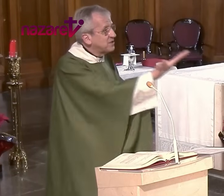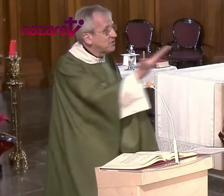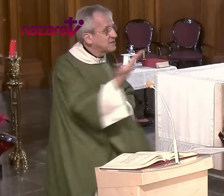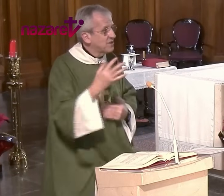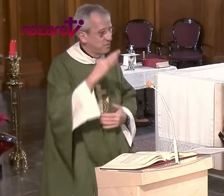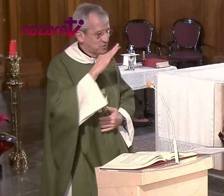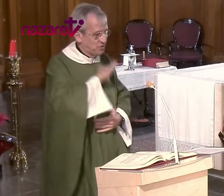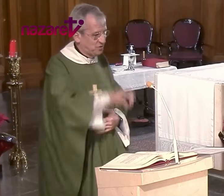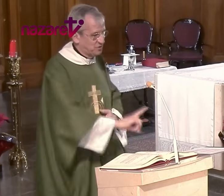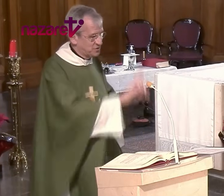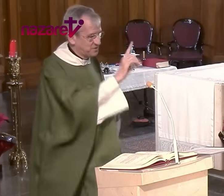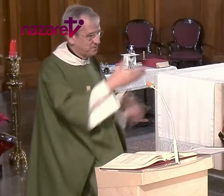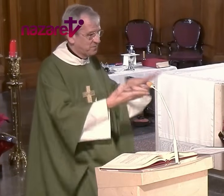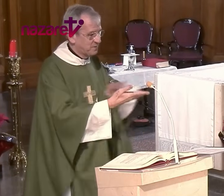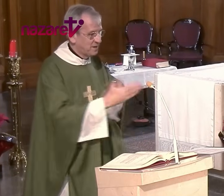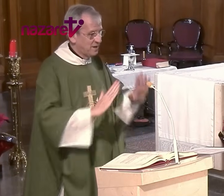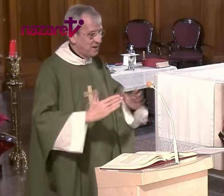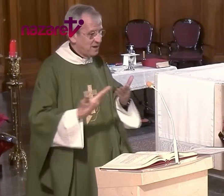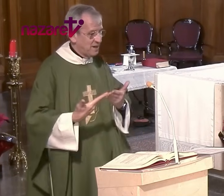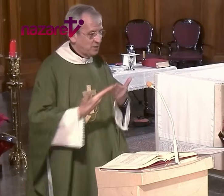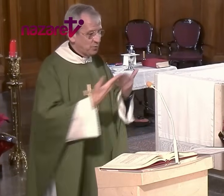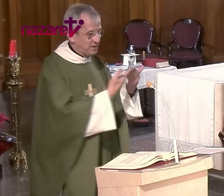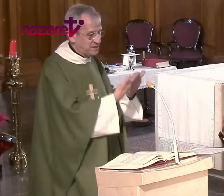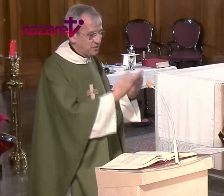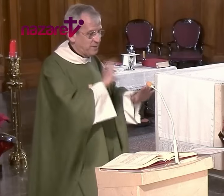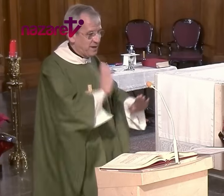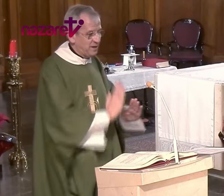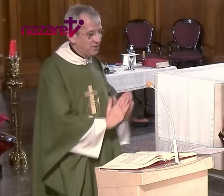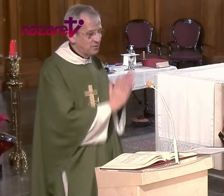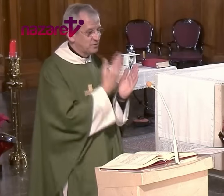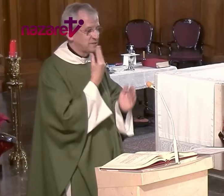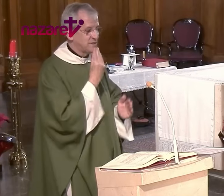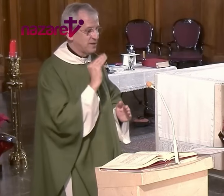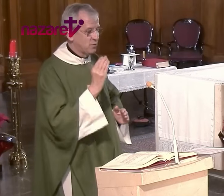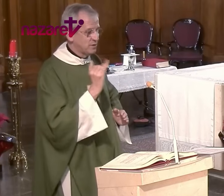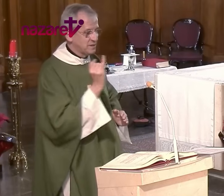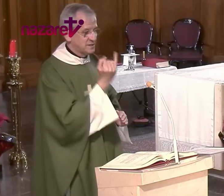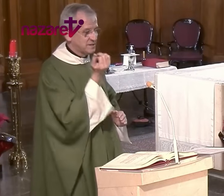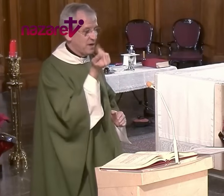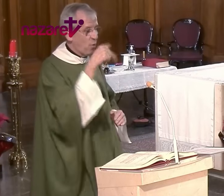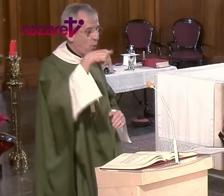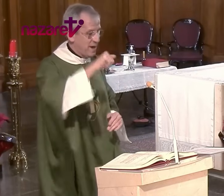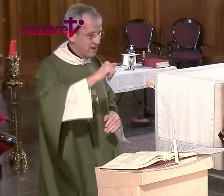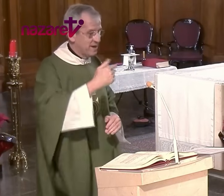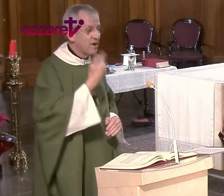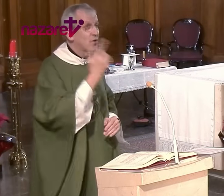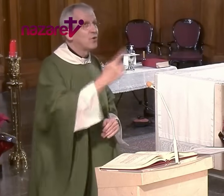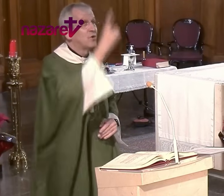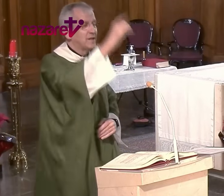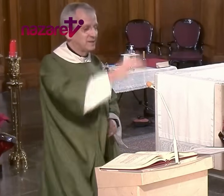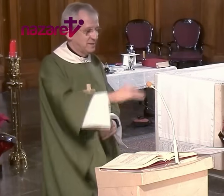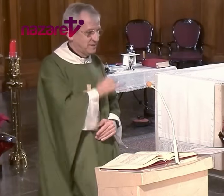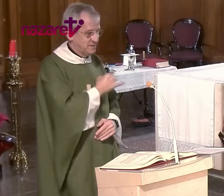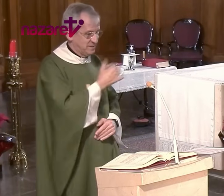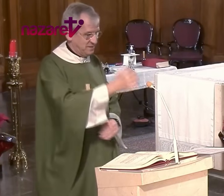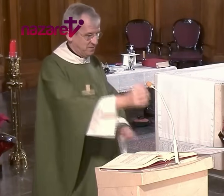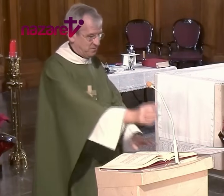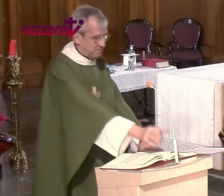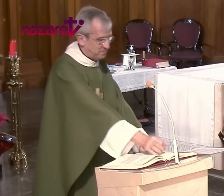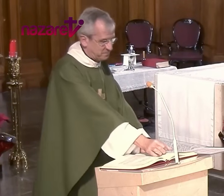El Señor esté con vosotros. Lectura del Santo Evangelio según San Juan.